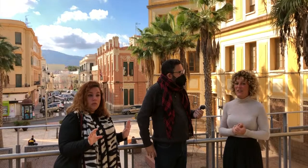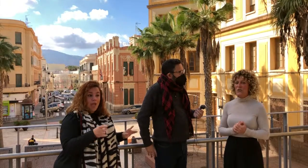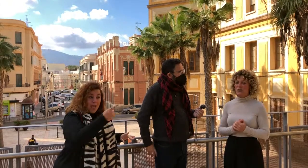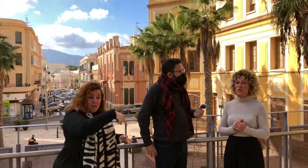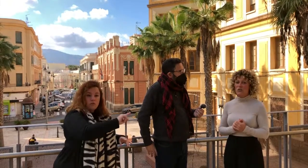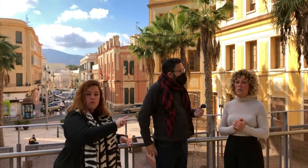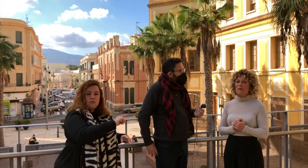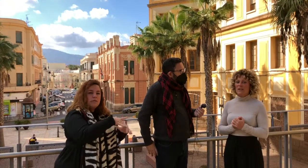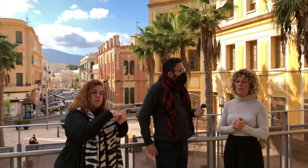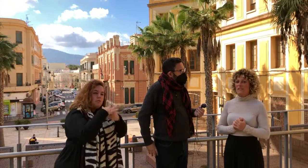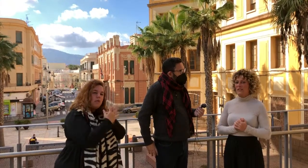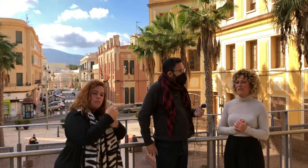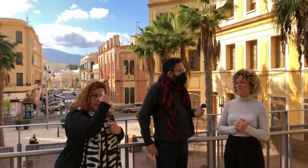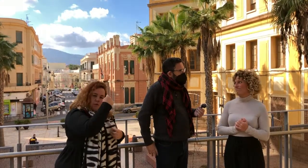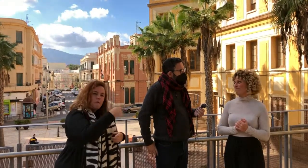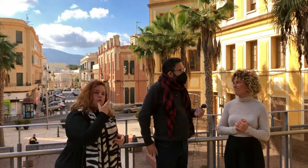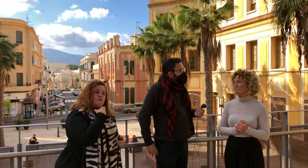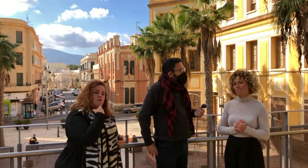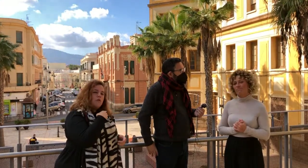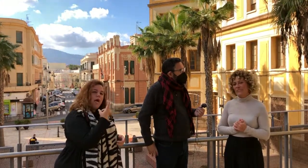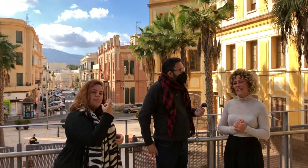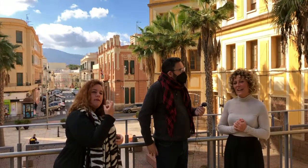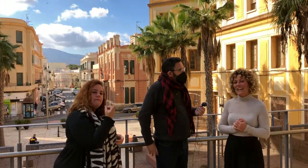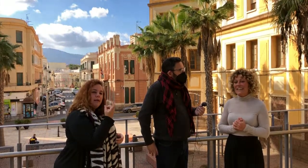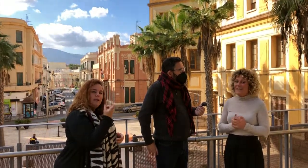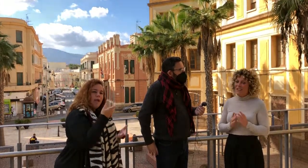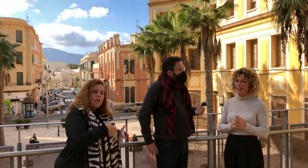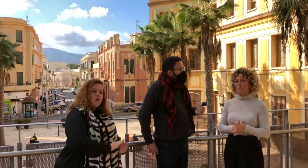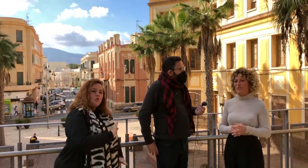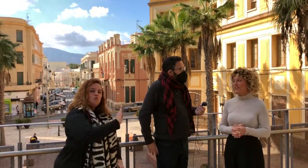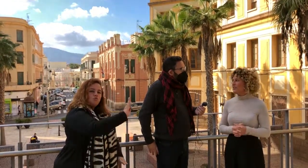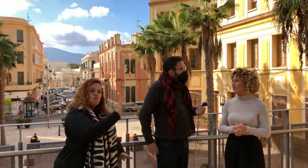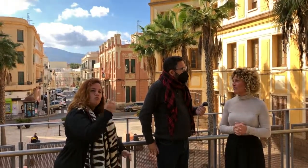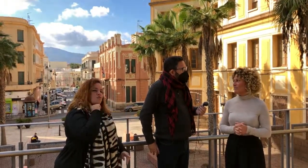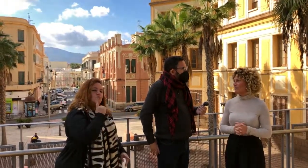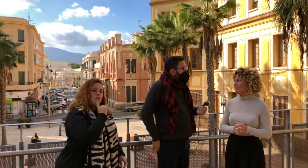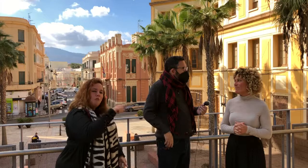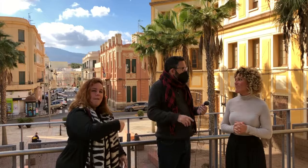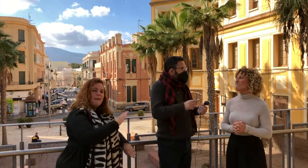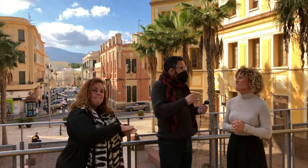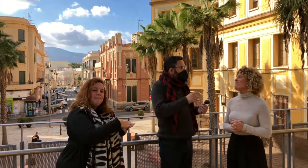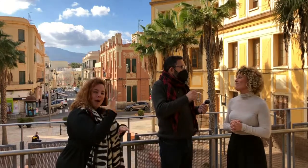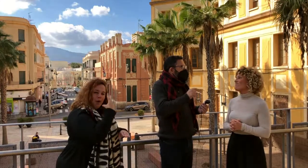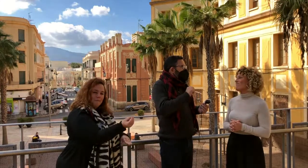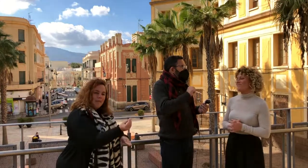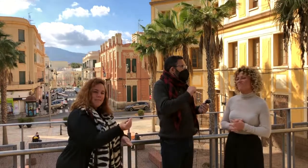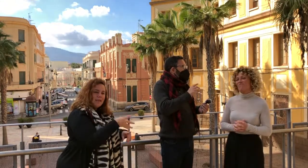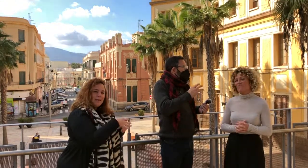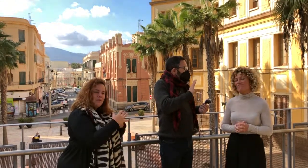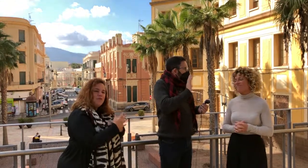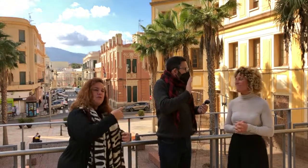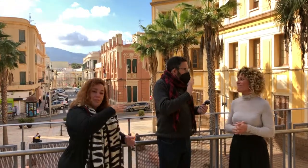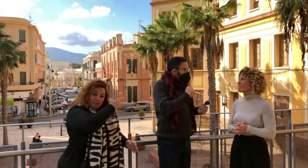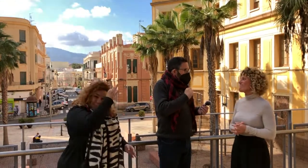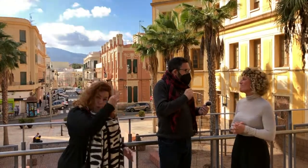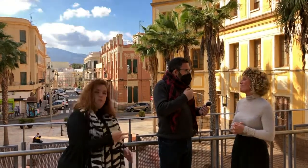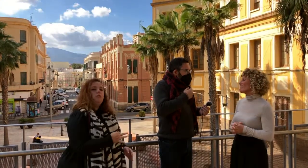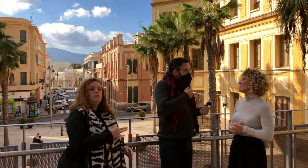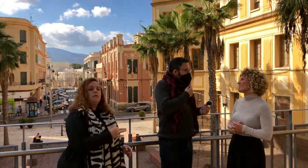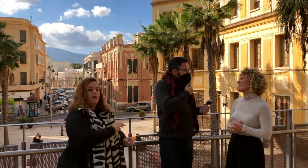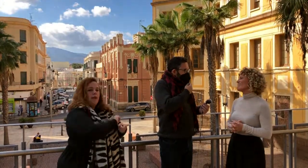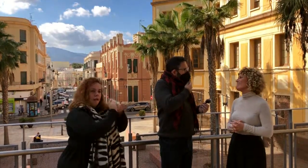tendrían que tener un hijo sordo para comprenderlo. Ahí ya hablaríamos de otra cosa. Claro, habría una opción, no sé, se me